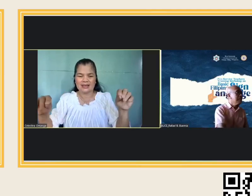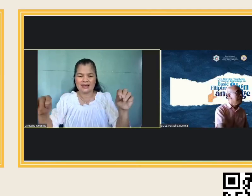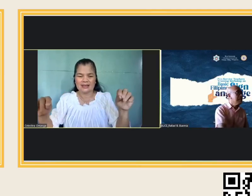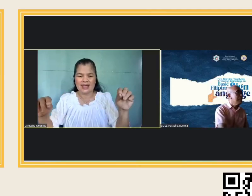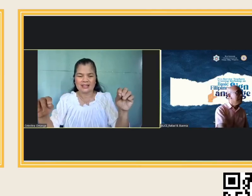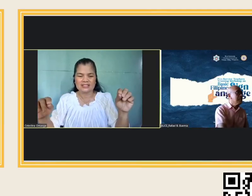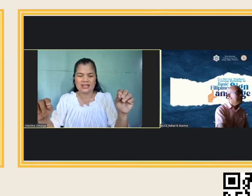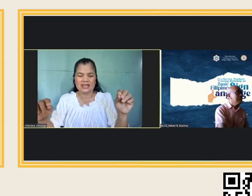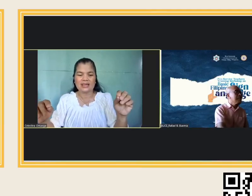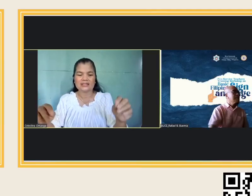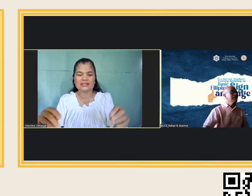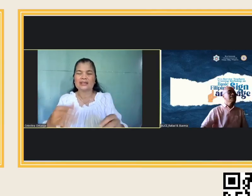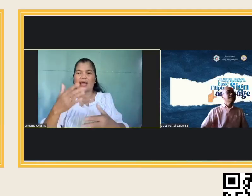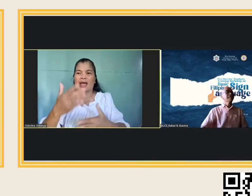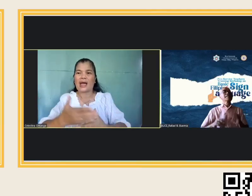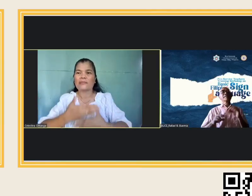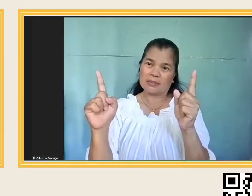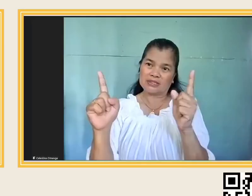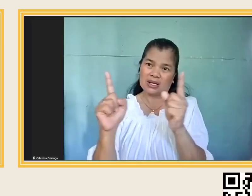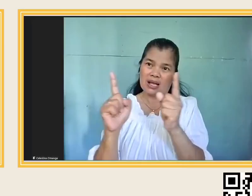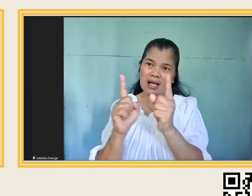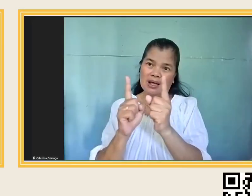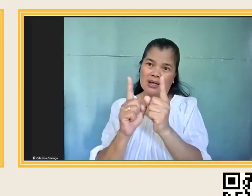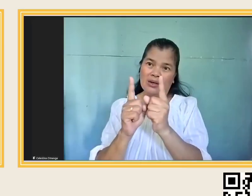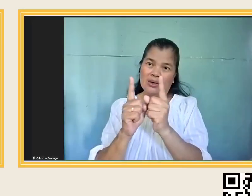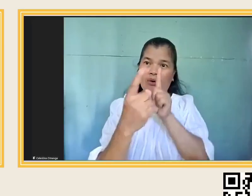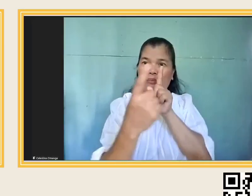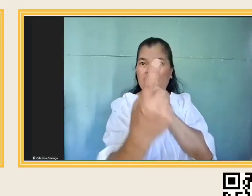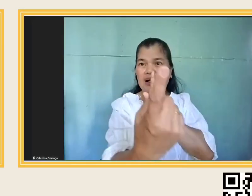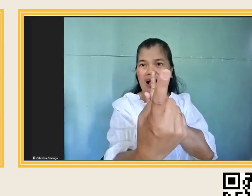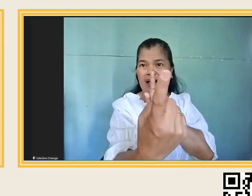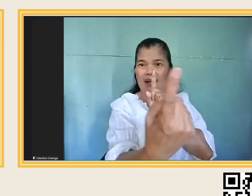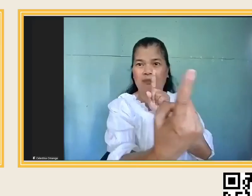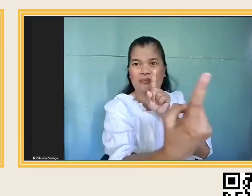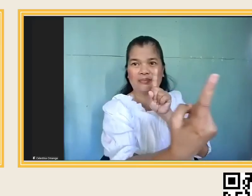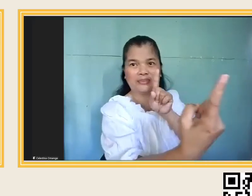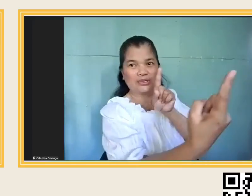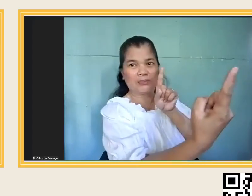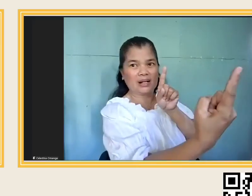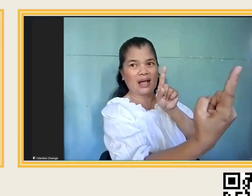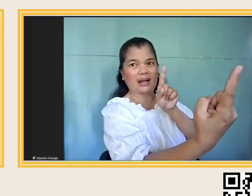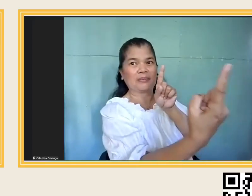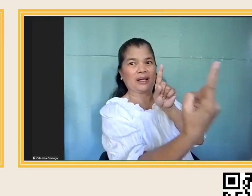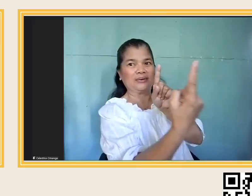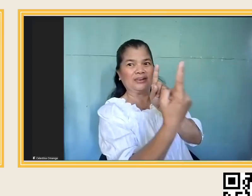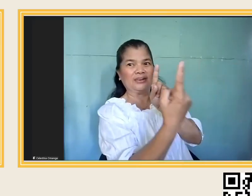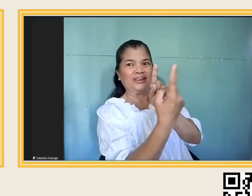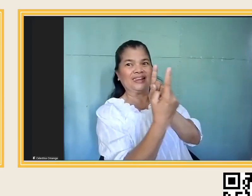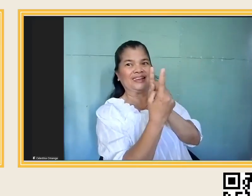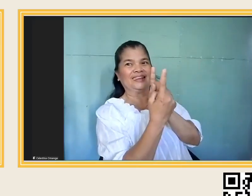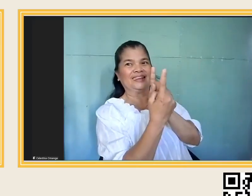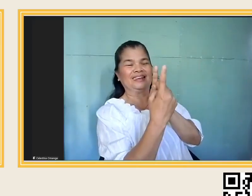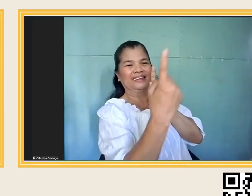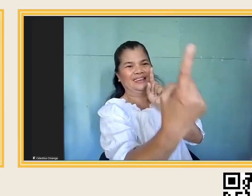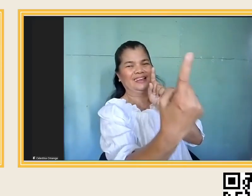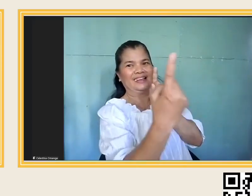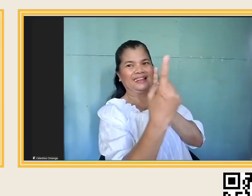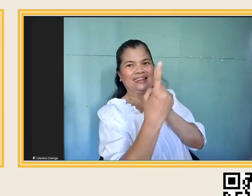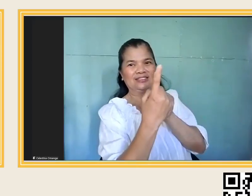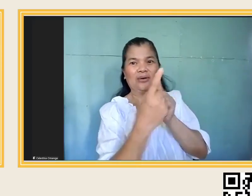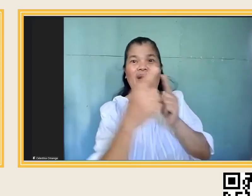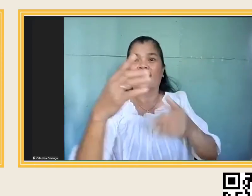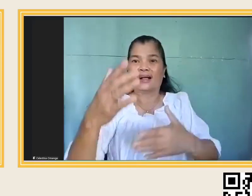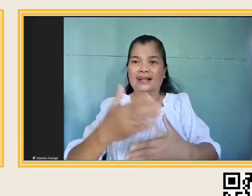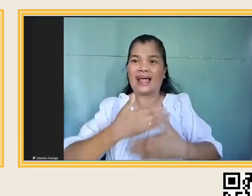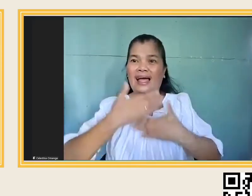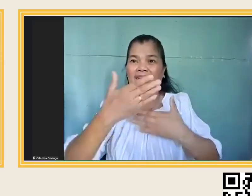Okay. Next is, happy pa sila o magkaharap. So, magkaharap ganon.